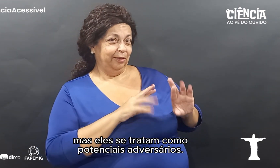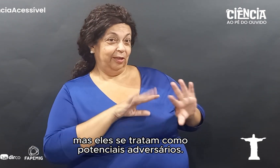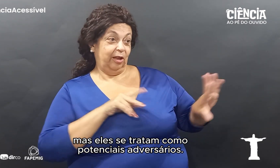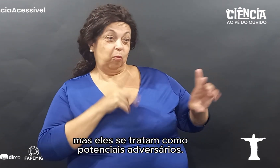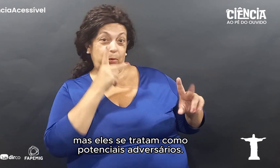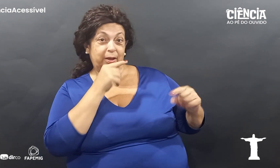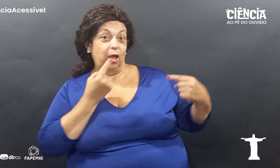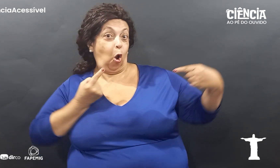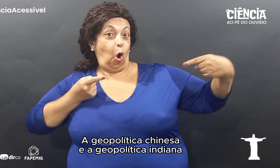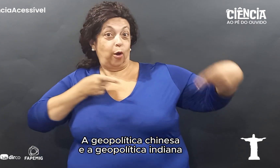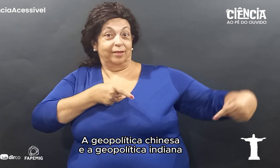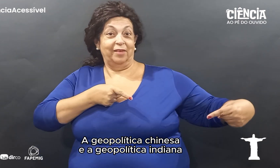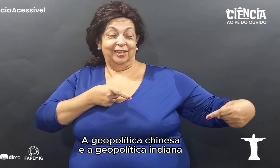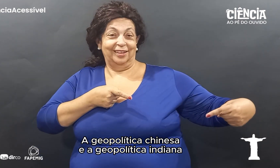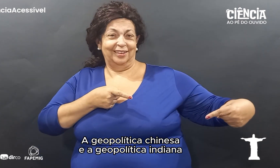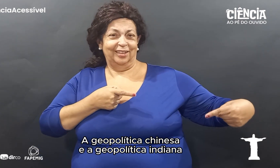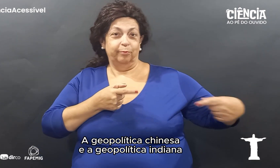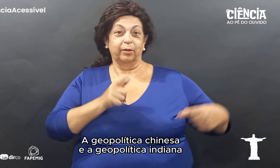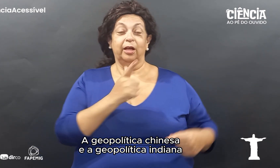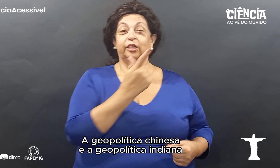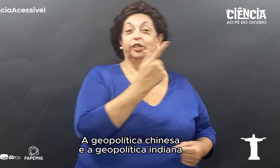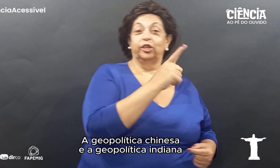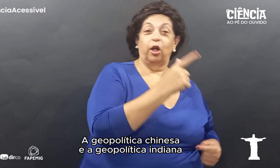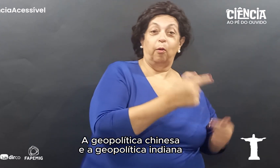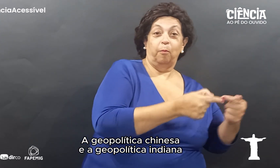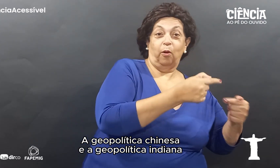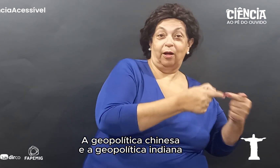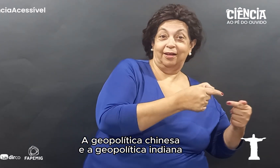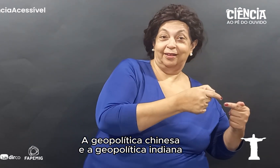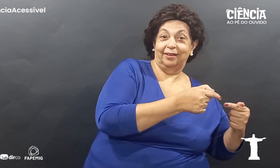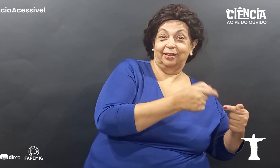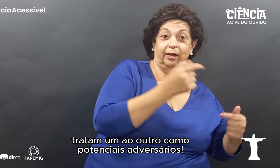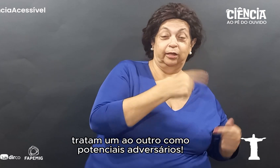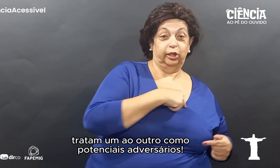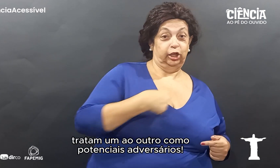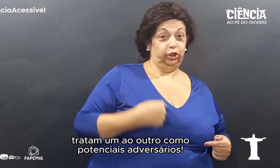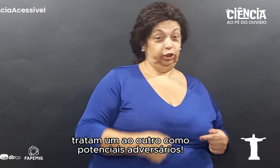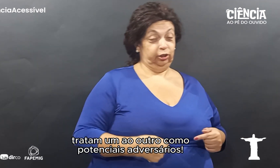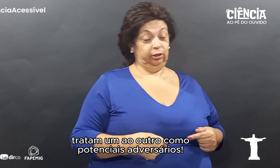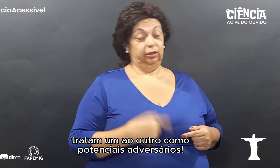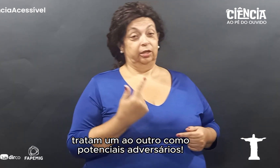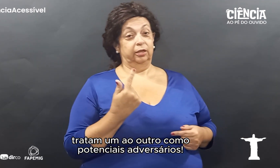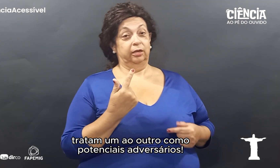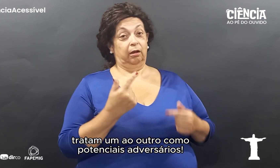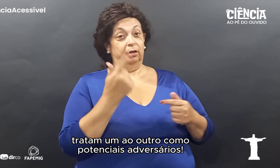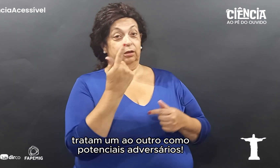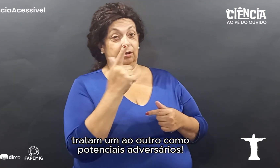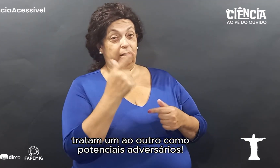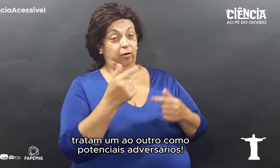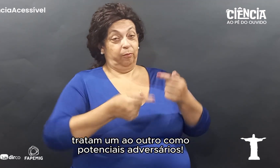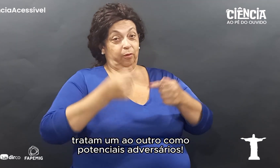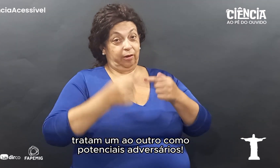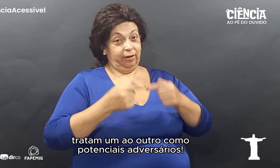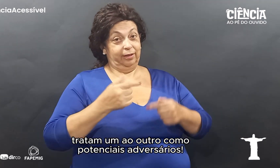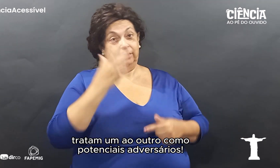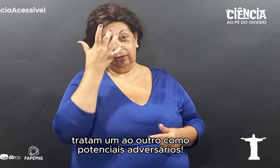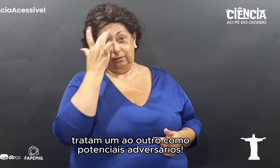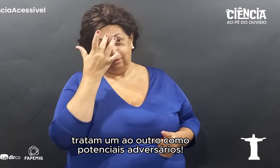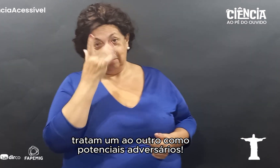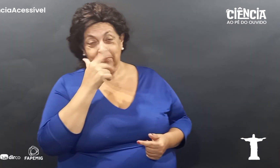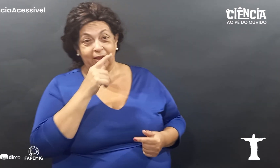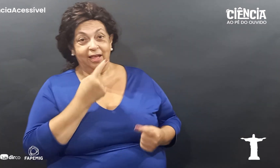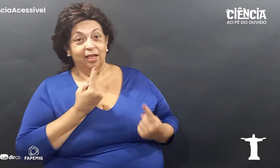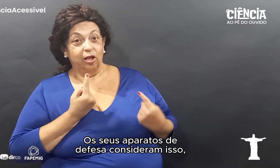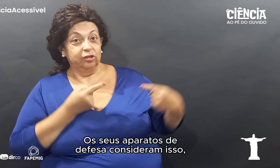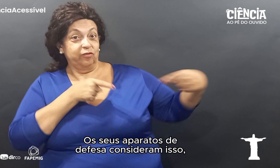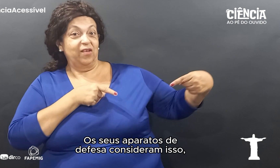potenciais adversários. A geopolítica chinesa e a geopolítica indiana, elas tratam um ou outro como potenciais